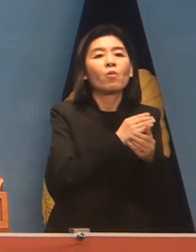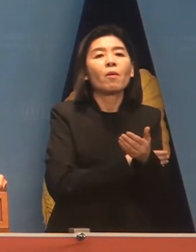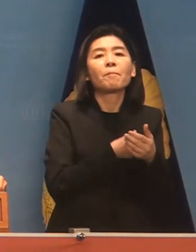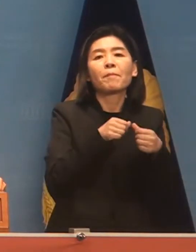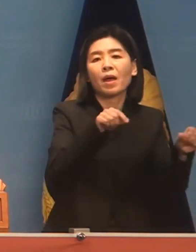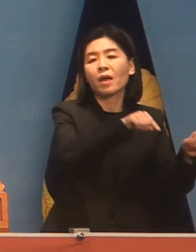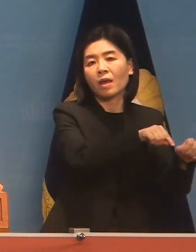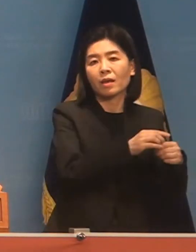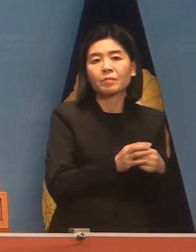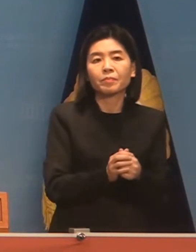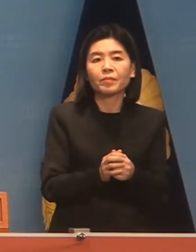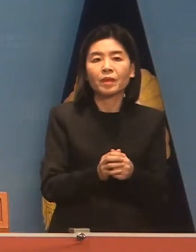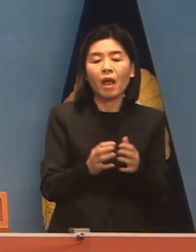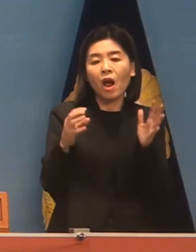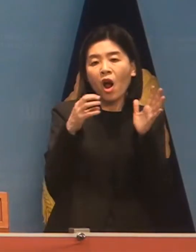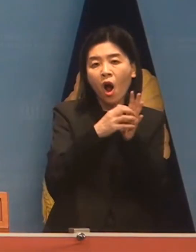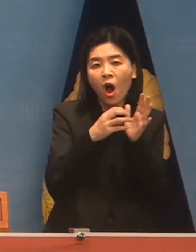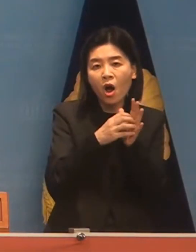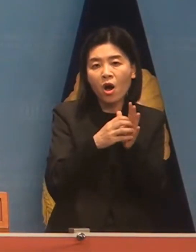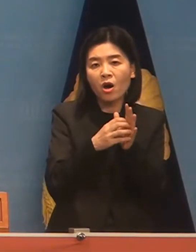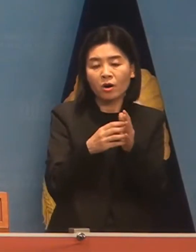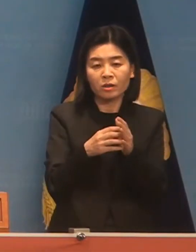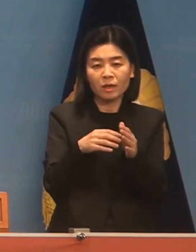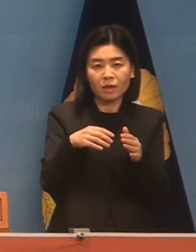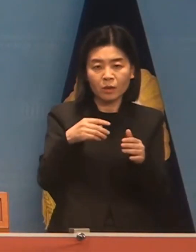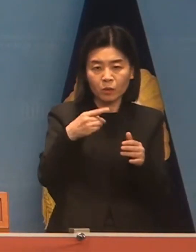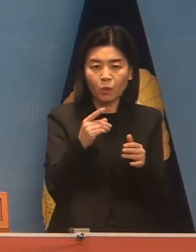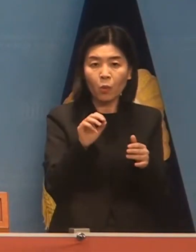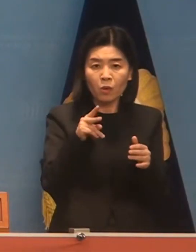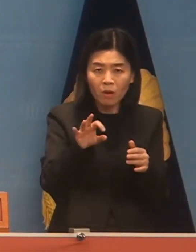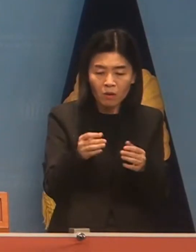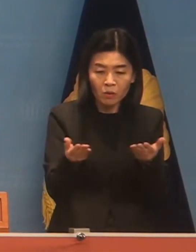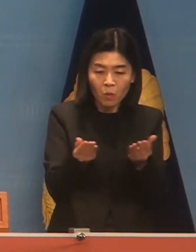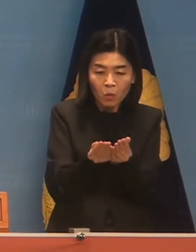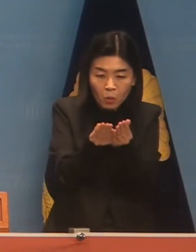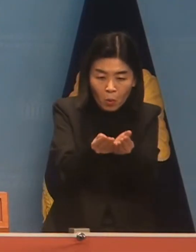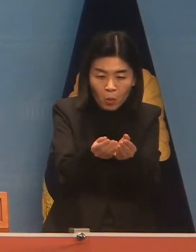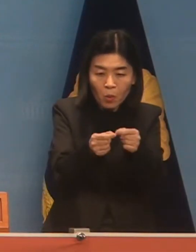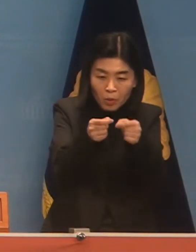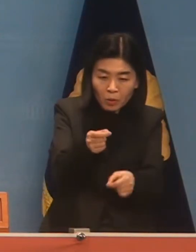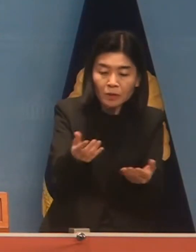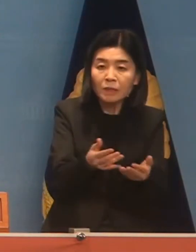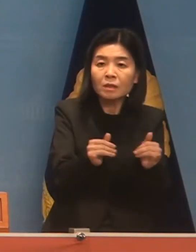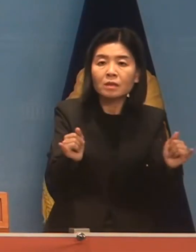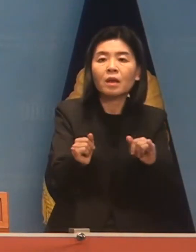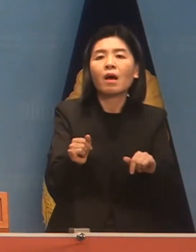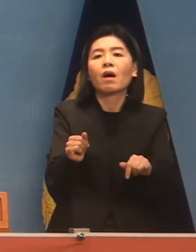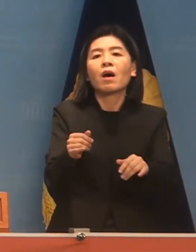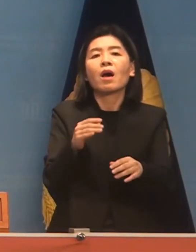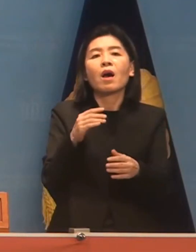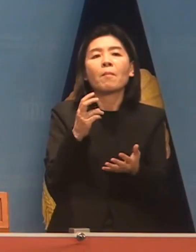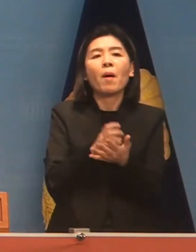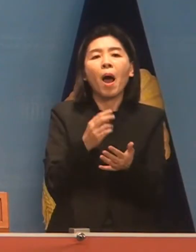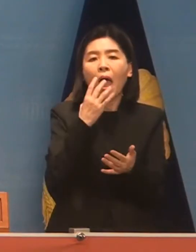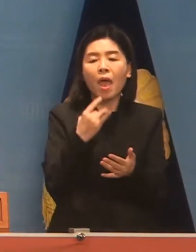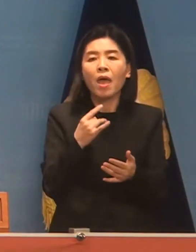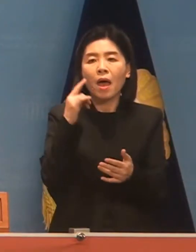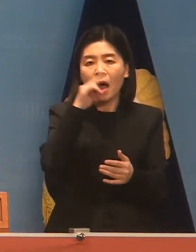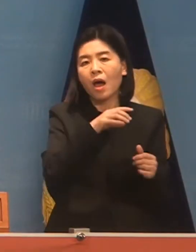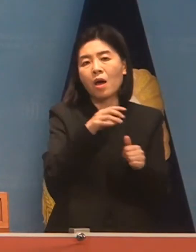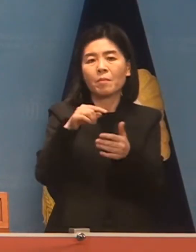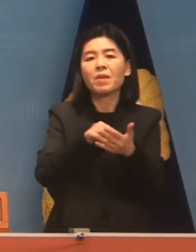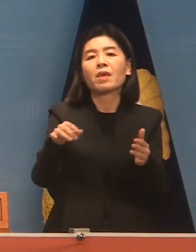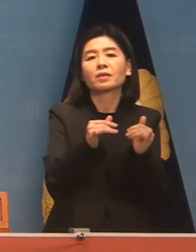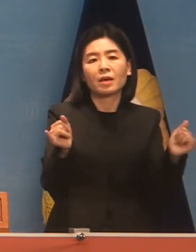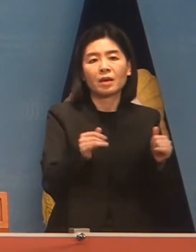거제통영고성 조선하청지회 조합원들은 노조법 이상조의 허점이 만든 피해자입니다. 2022년 이대로 살